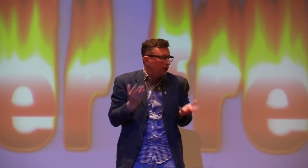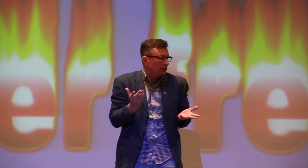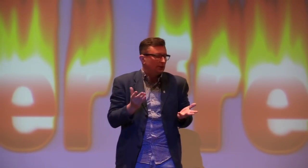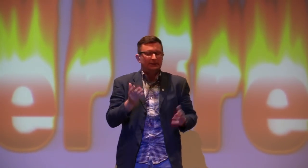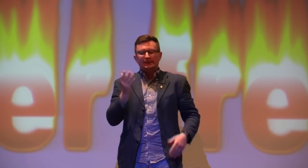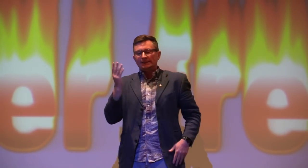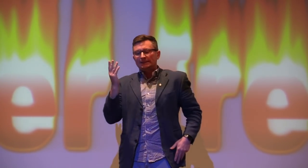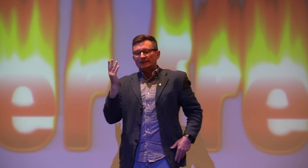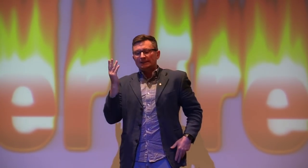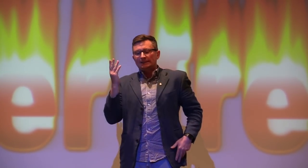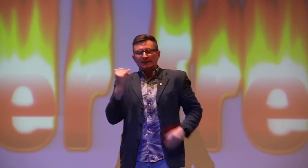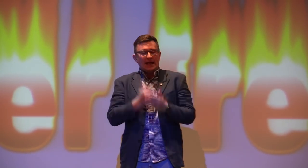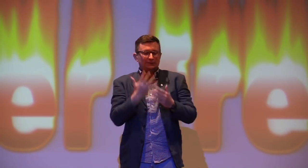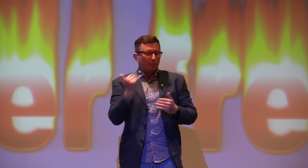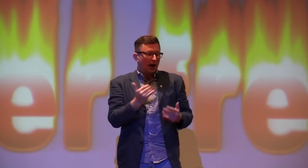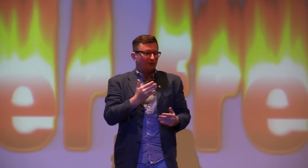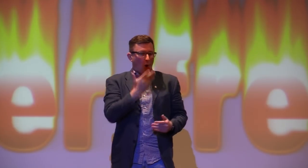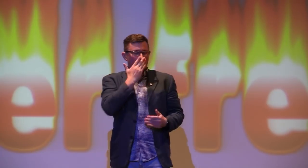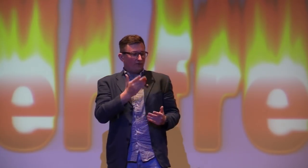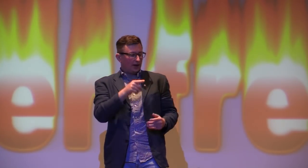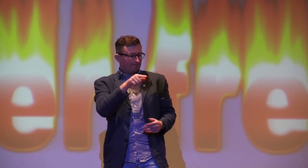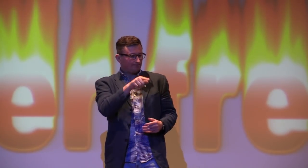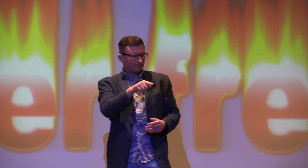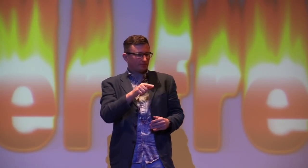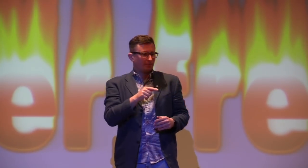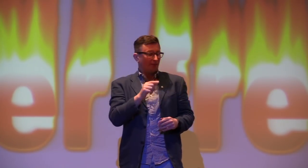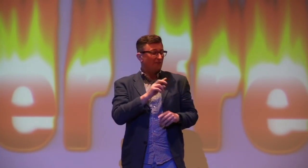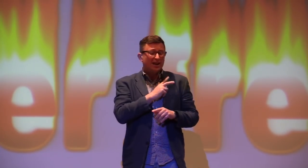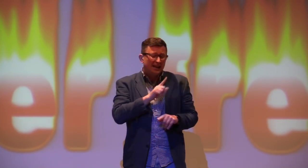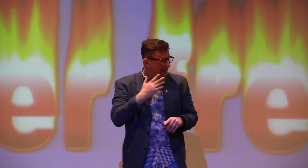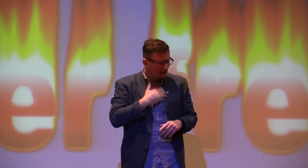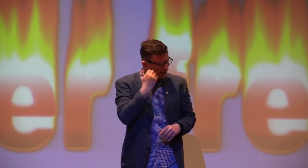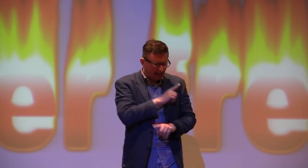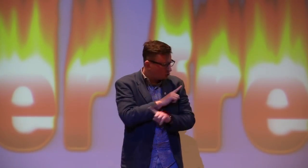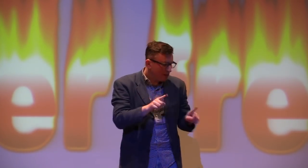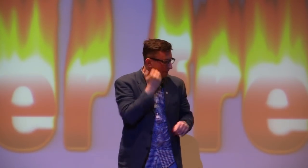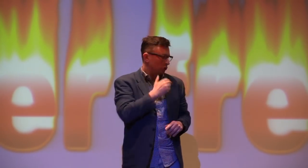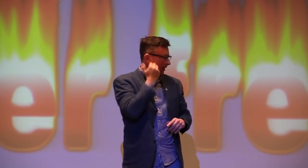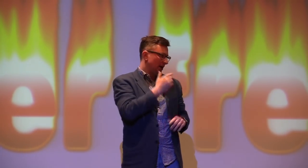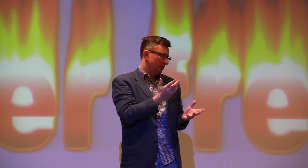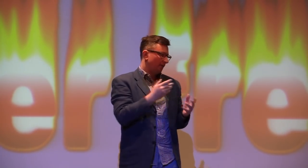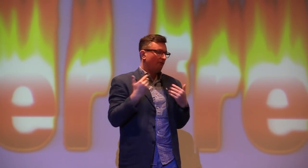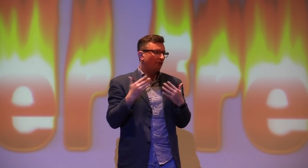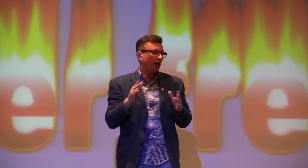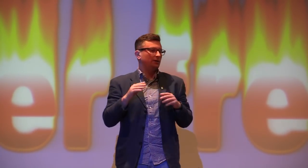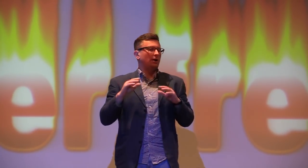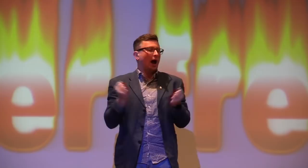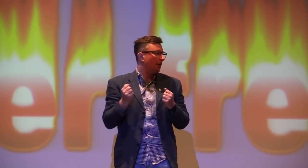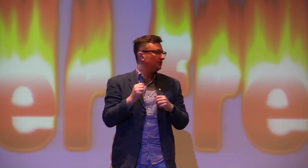Natürlich muss sich irgendwie schon auch lohnen. Aber was mir in den 5 Jahren auch aufgefallen ist,